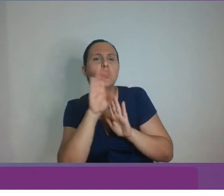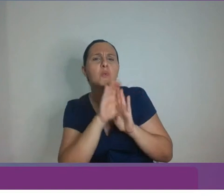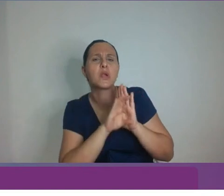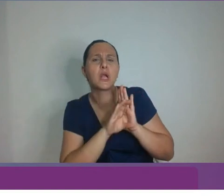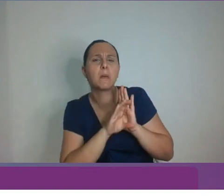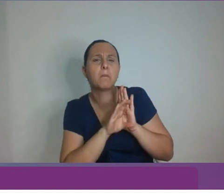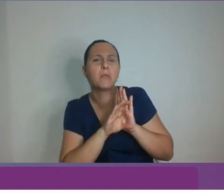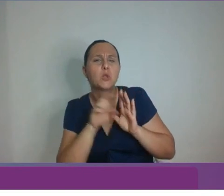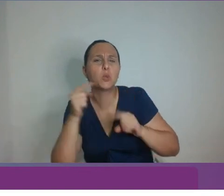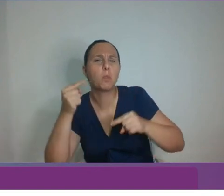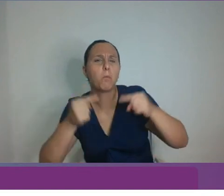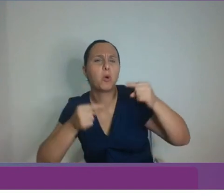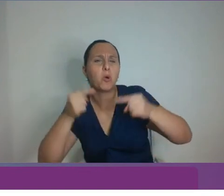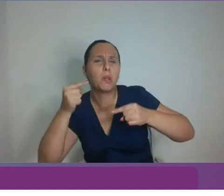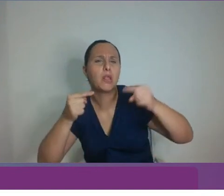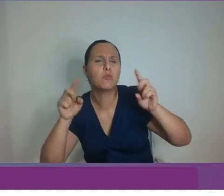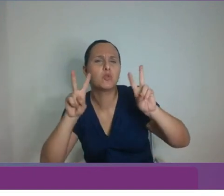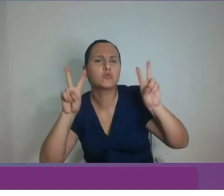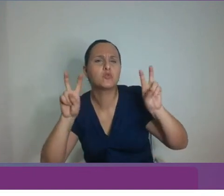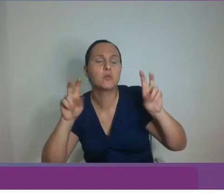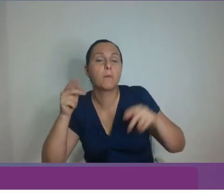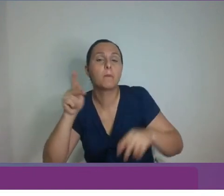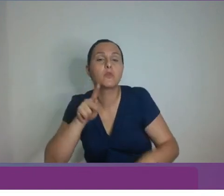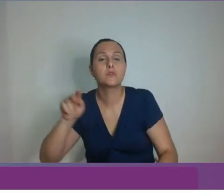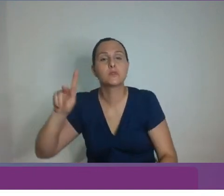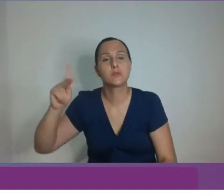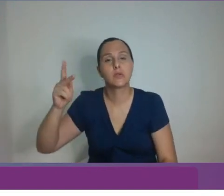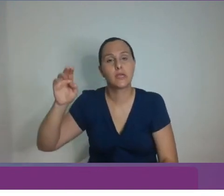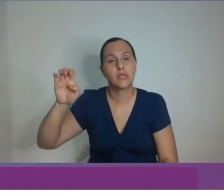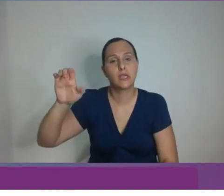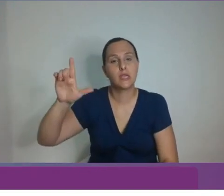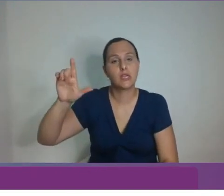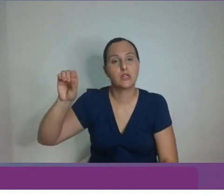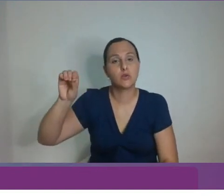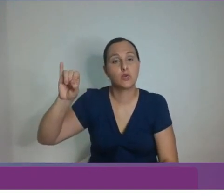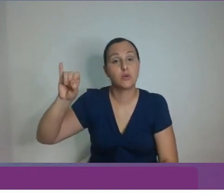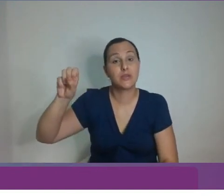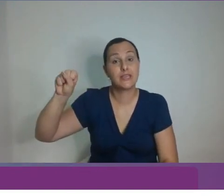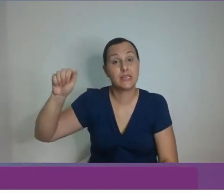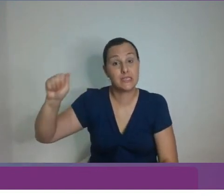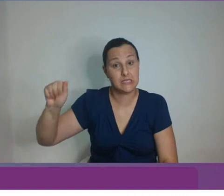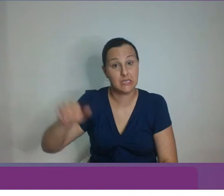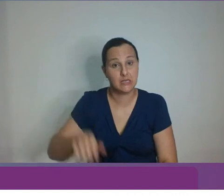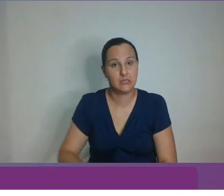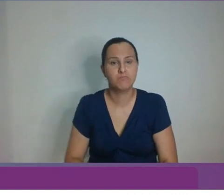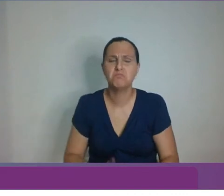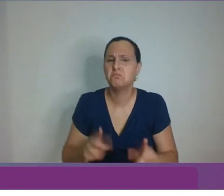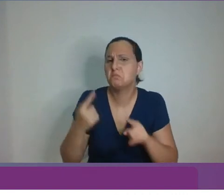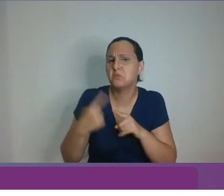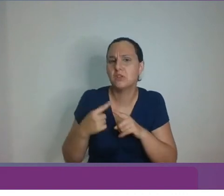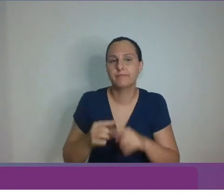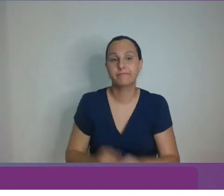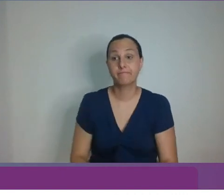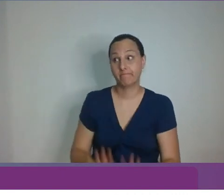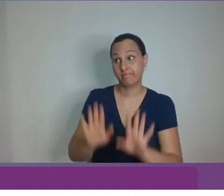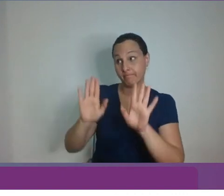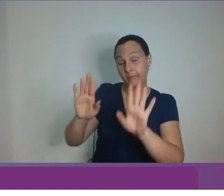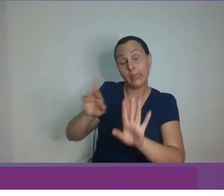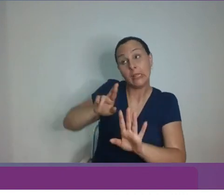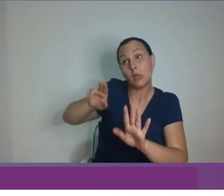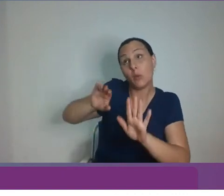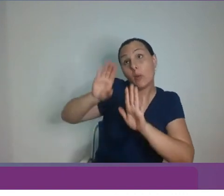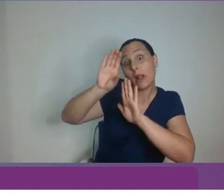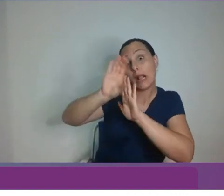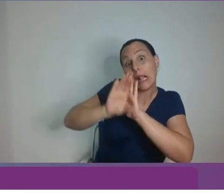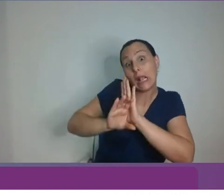um capítulo. Nós temos uma categoria de procedimentos que são um pouco polêmicos, porque a gente